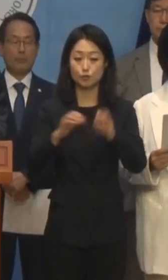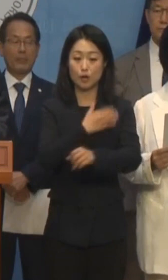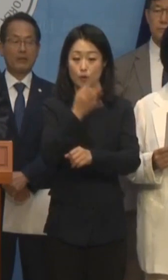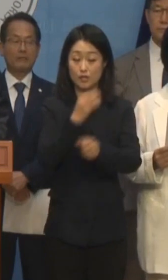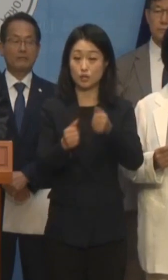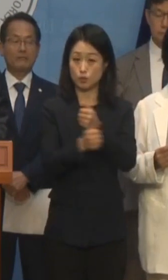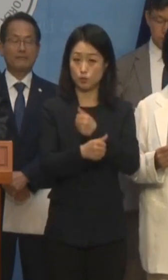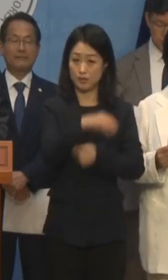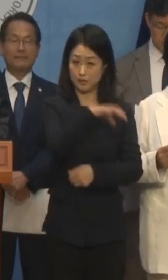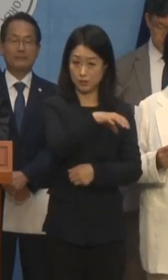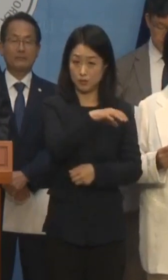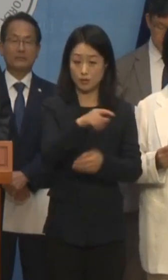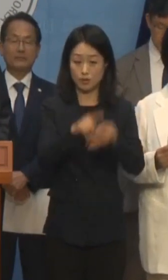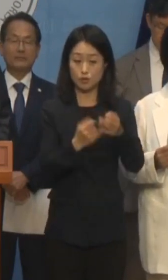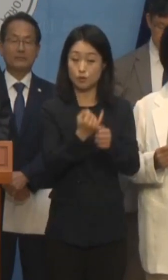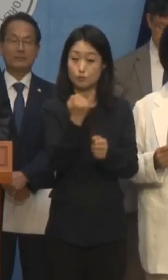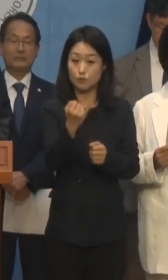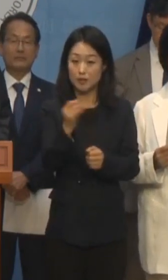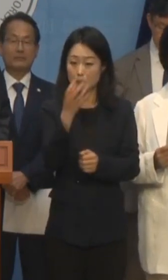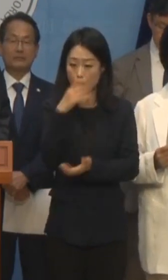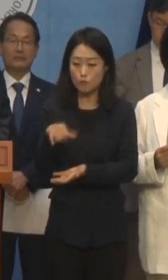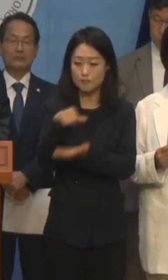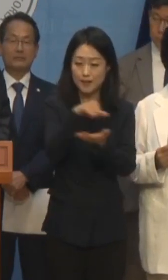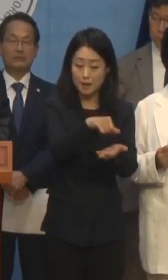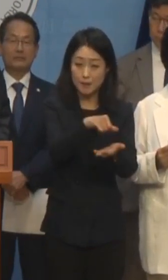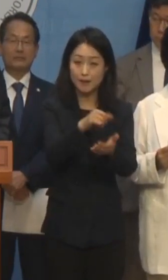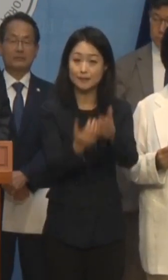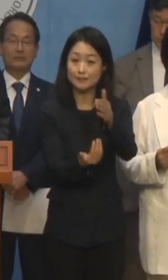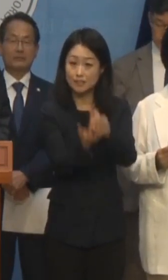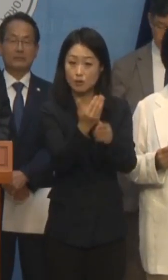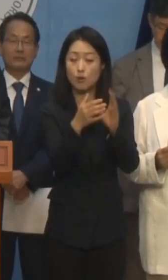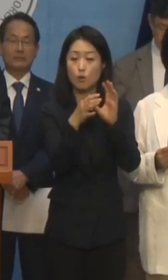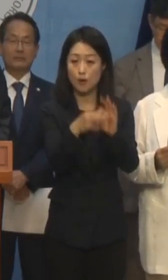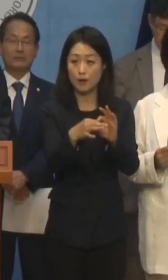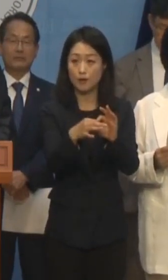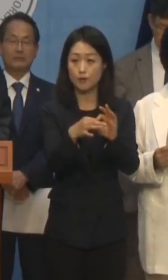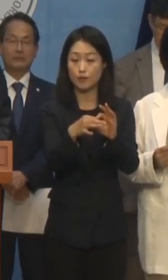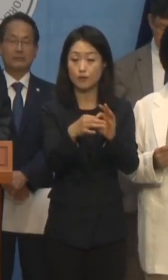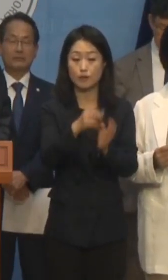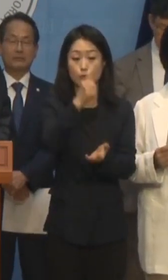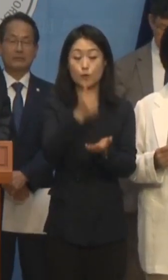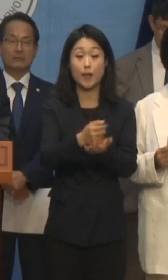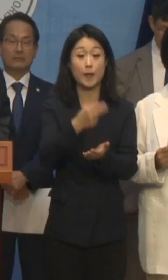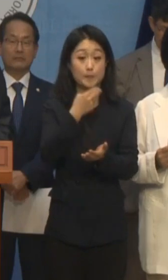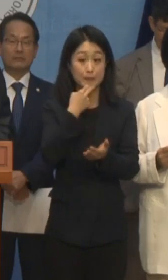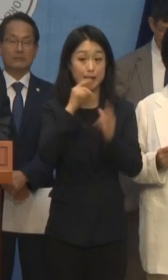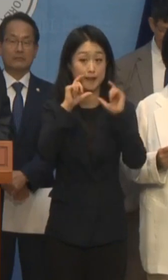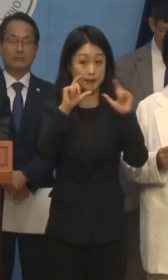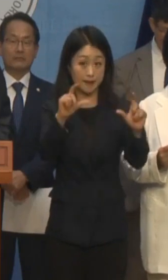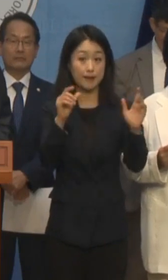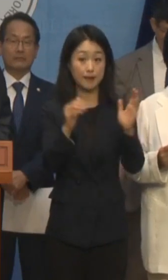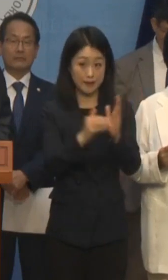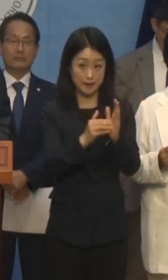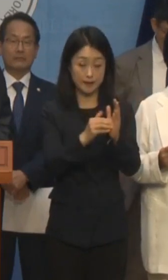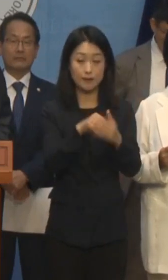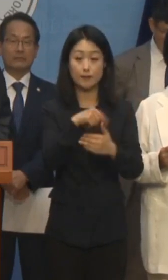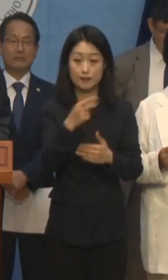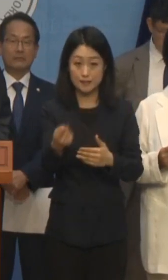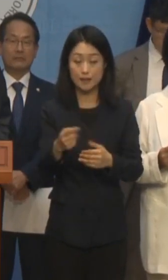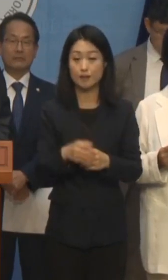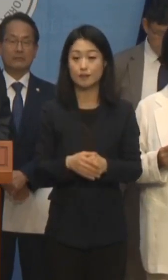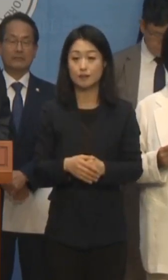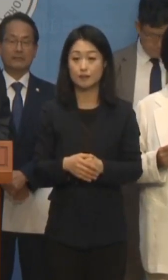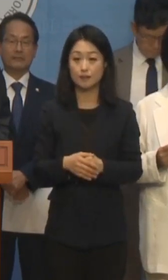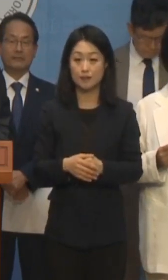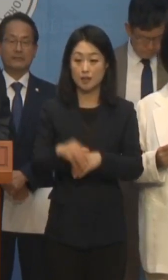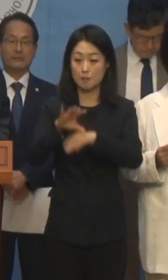권익위가 김건희 여사의 명품백 가방 수수 사건과 관련해 혐의 없음으로 조사한 후 유일임 민원사주